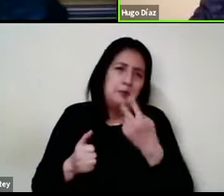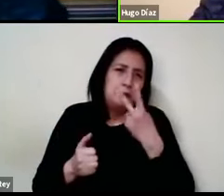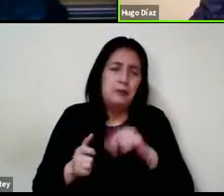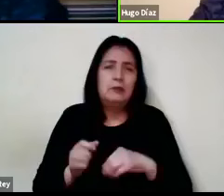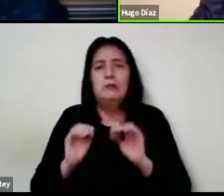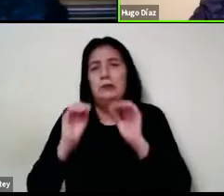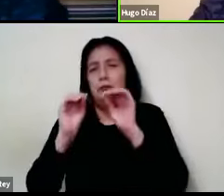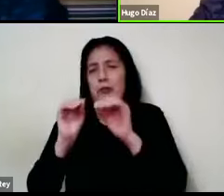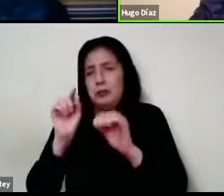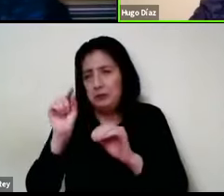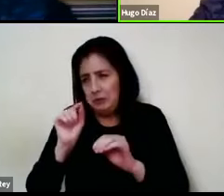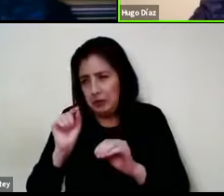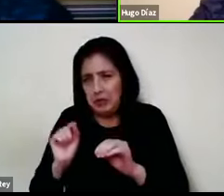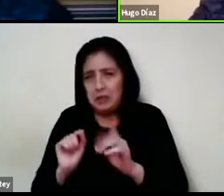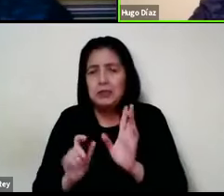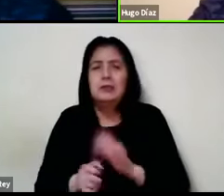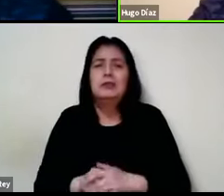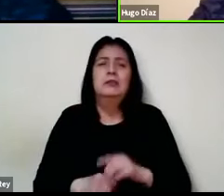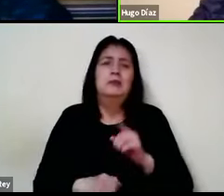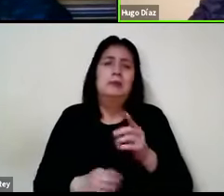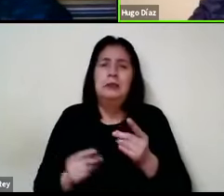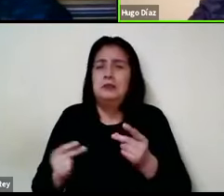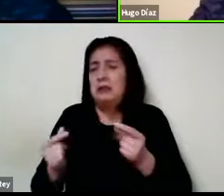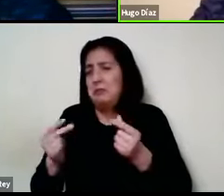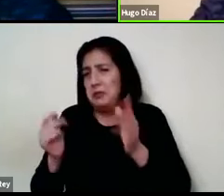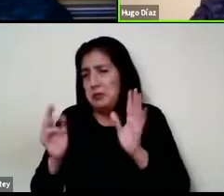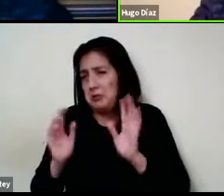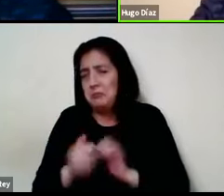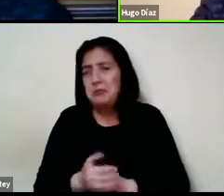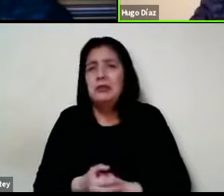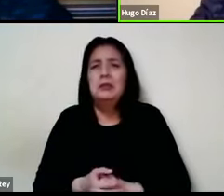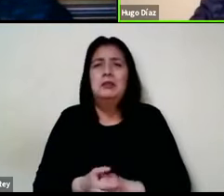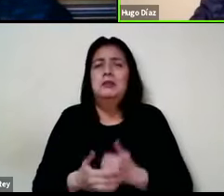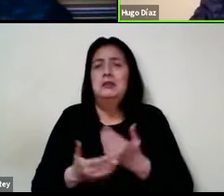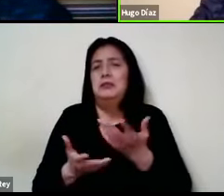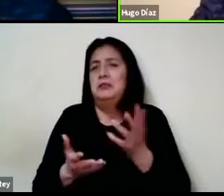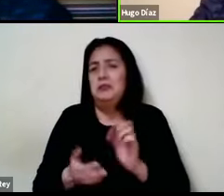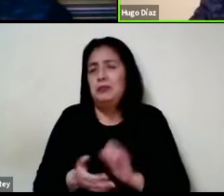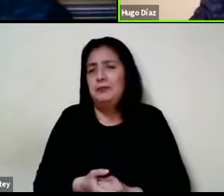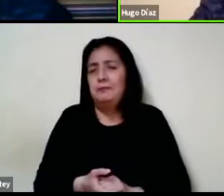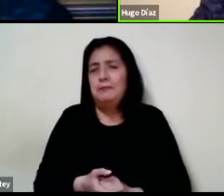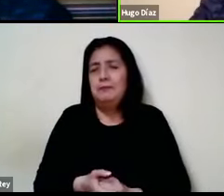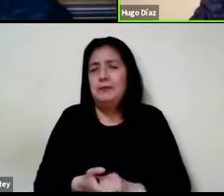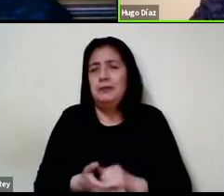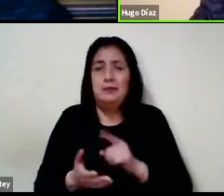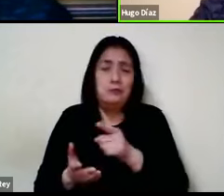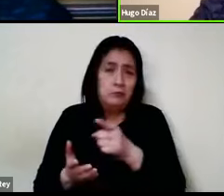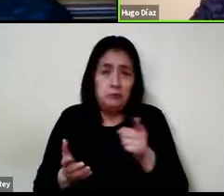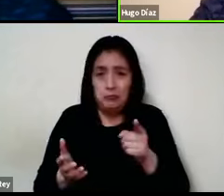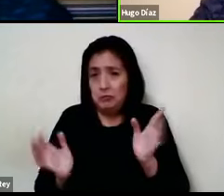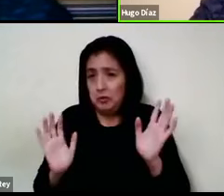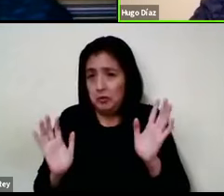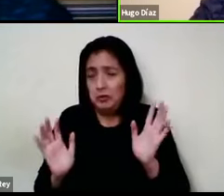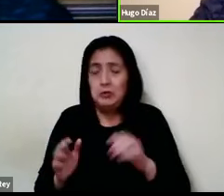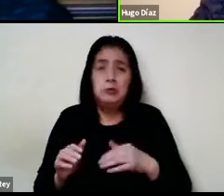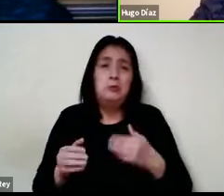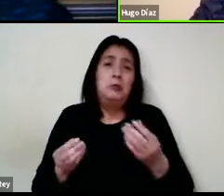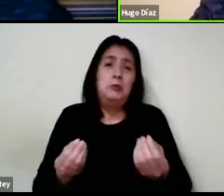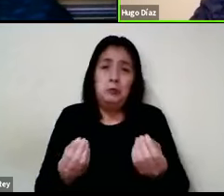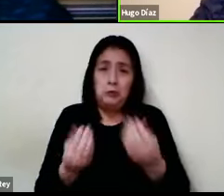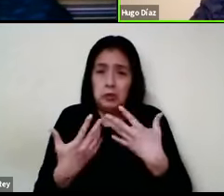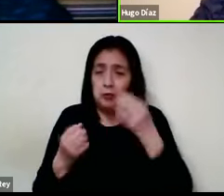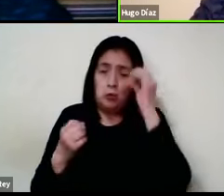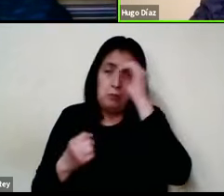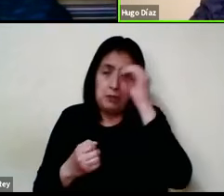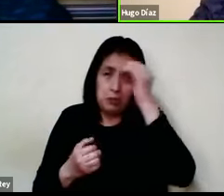llenarla. Es muy rápida, así es que en la medida en que ustedes nos den su opinión